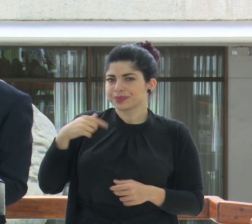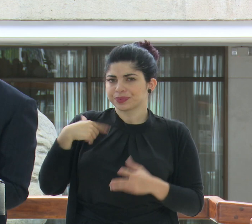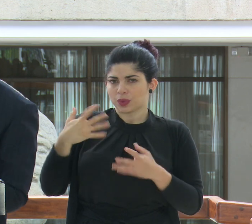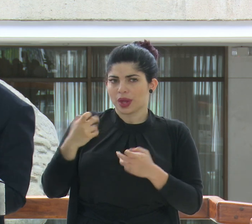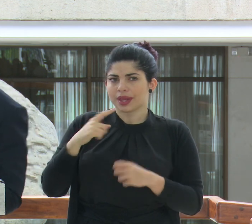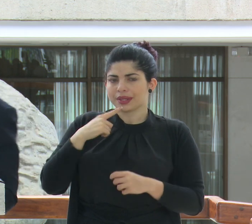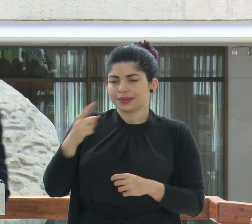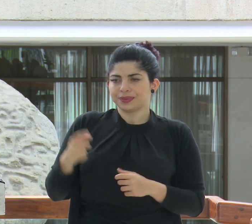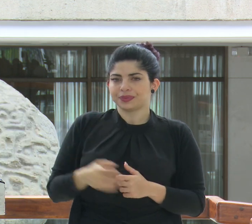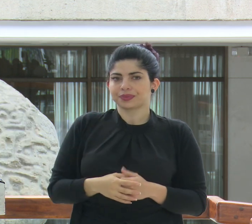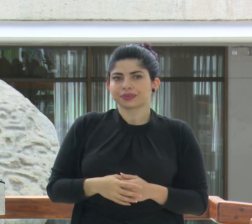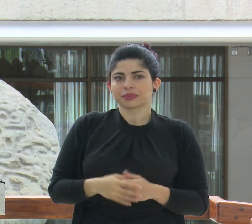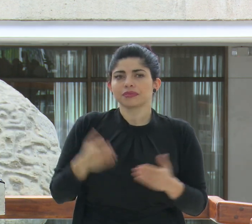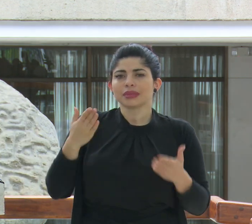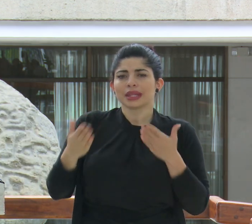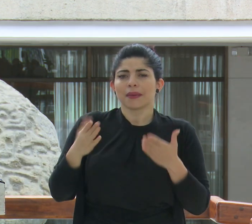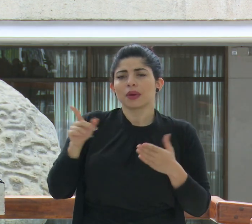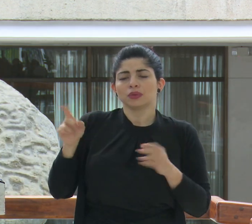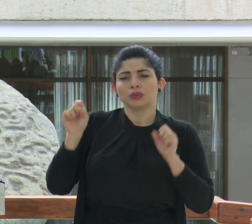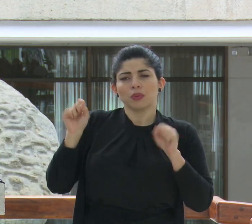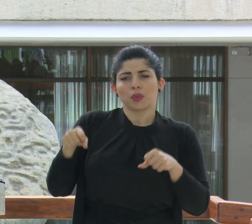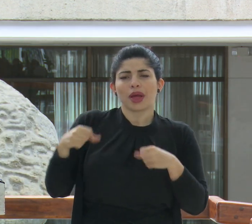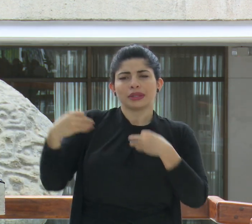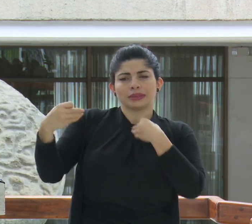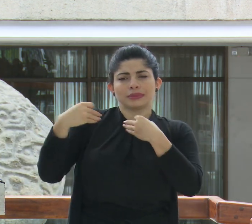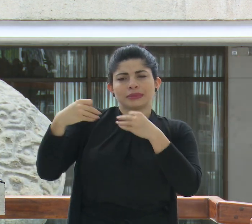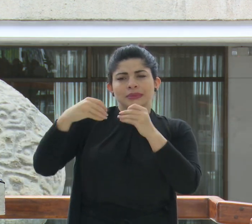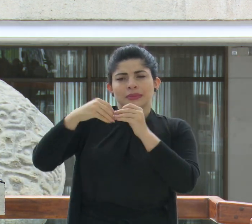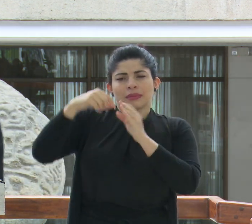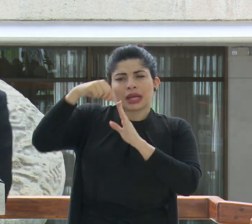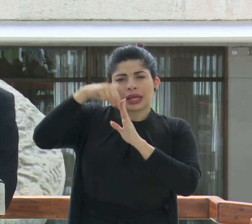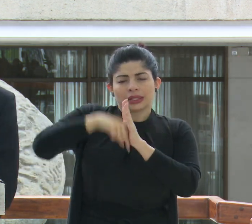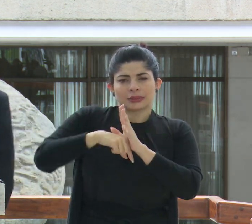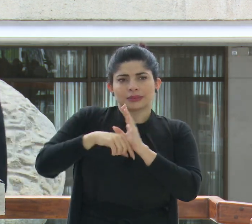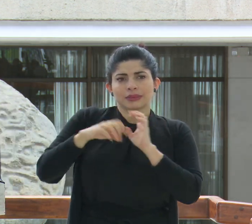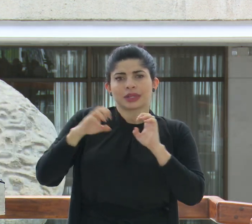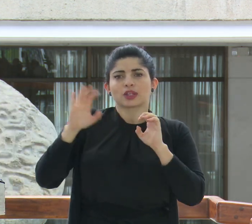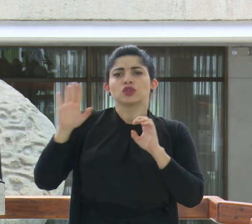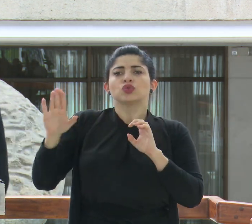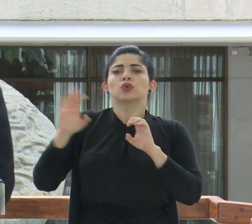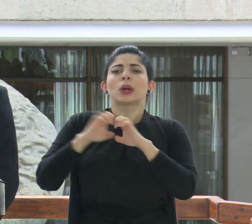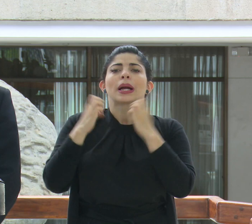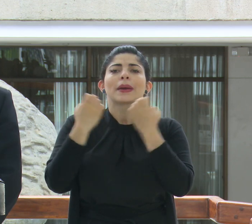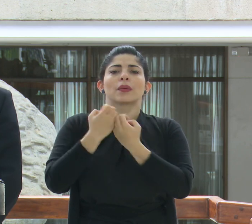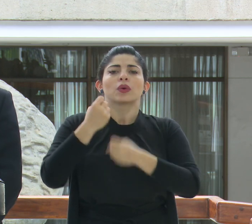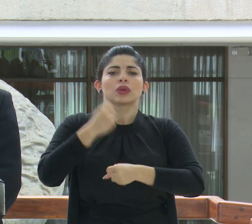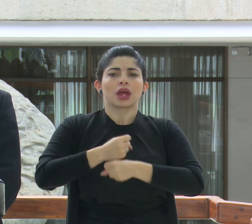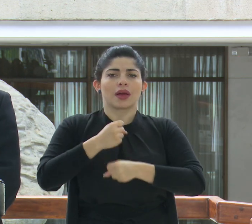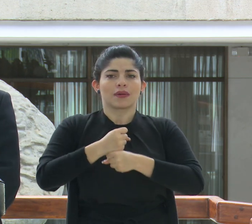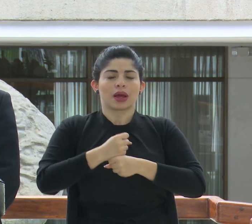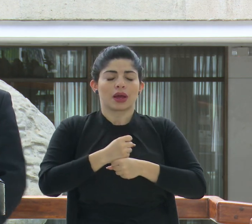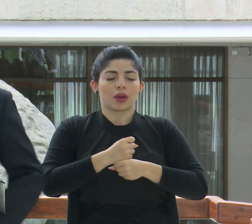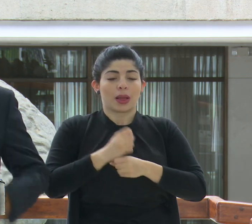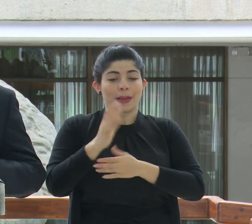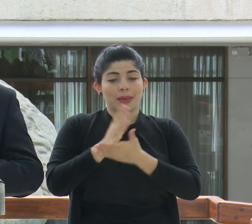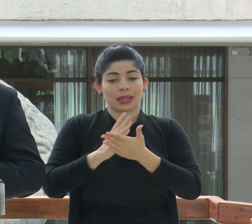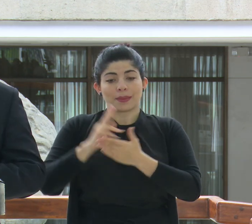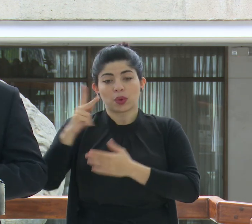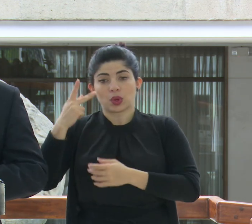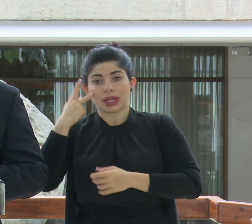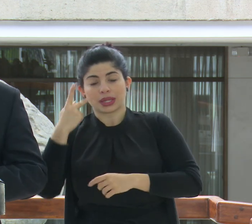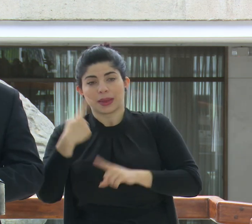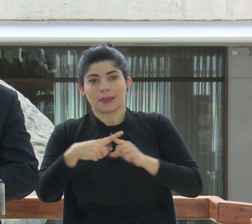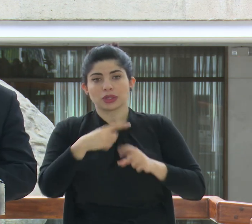formular. Tal vez si puede ahondarnos un poco más en su equipo de trabajo, tanto desde el punto de vista político como